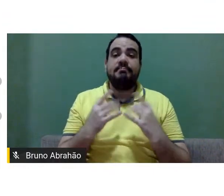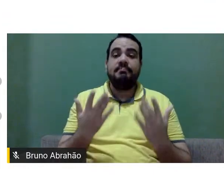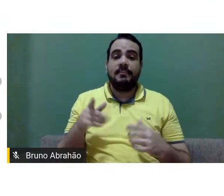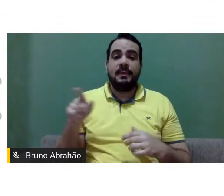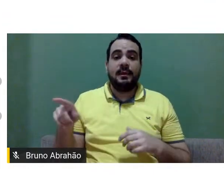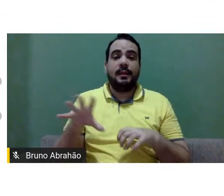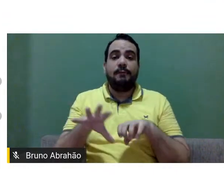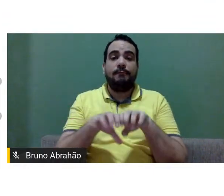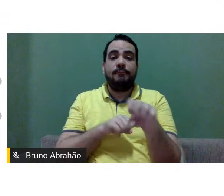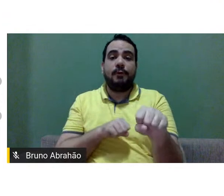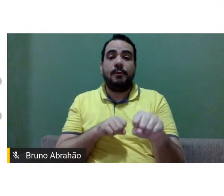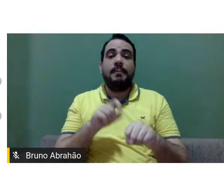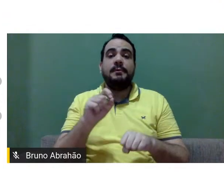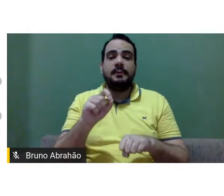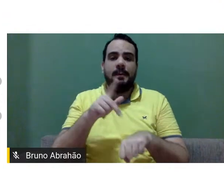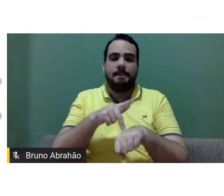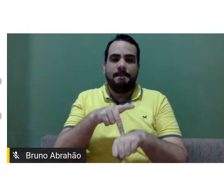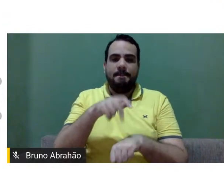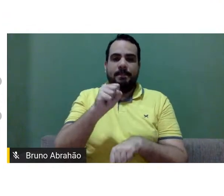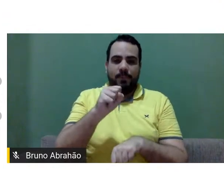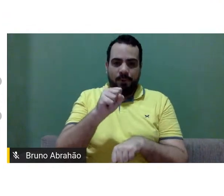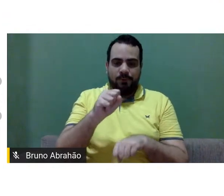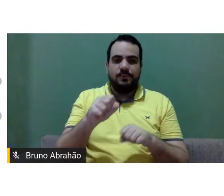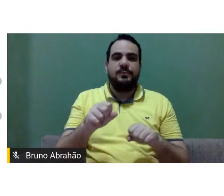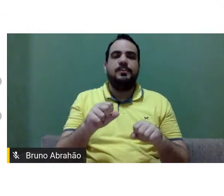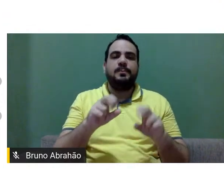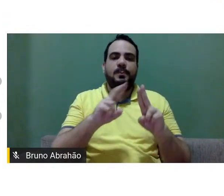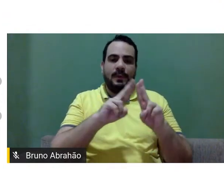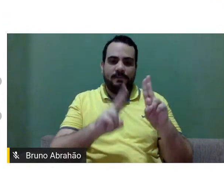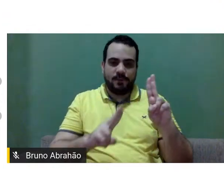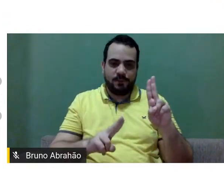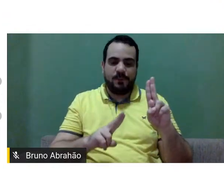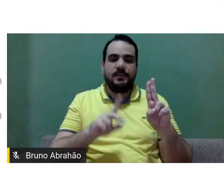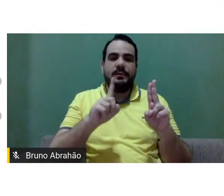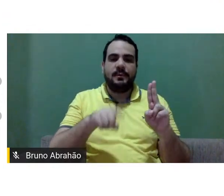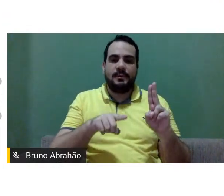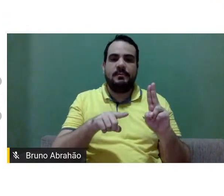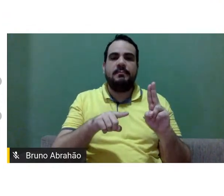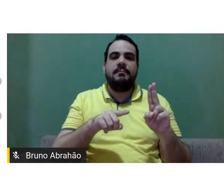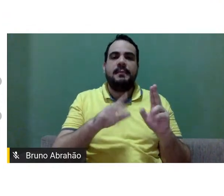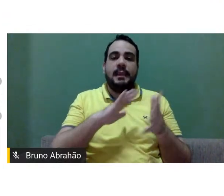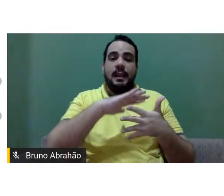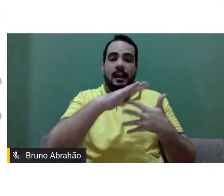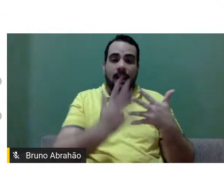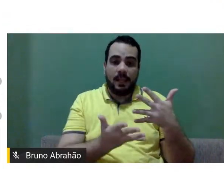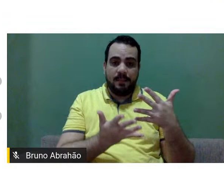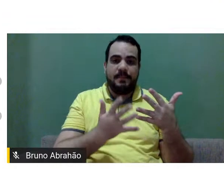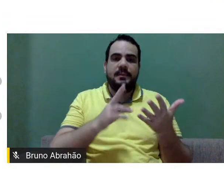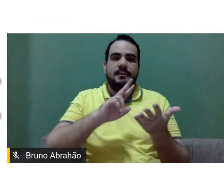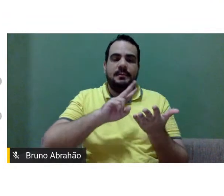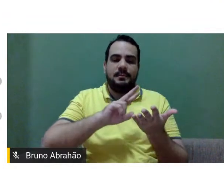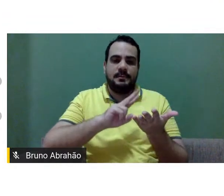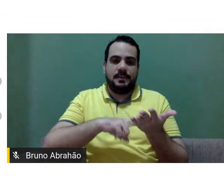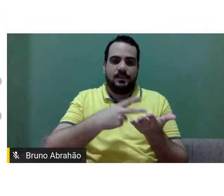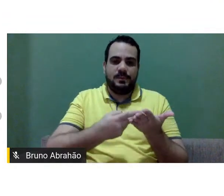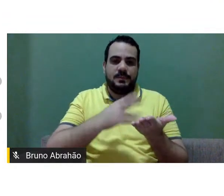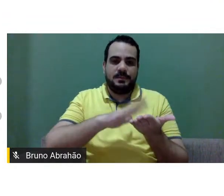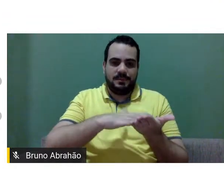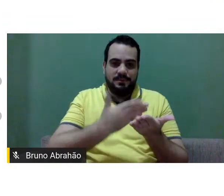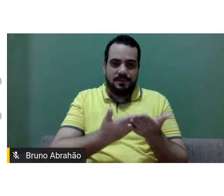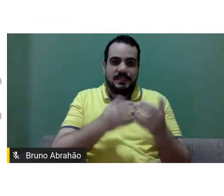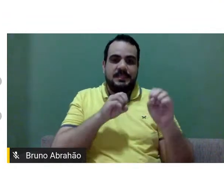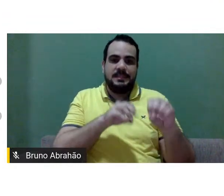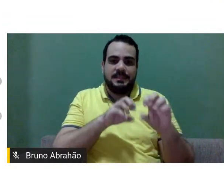os movimentos e lutas contra o racismo e ele é formado pela